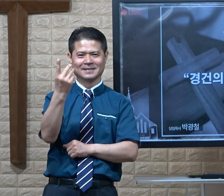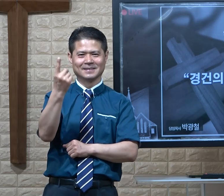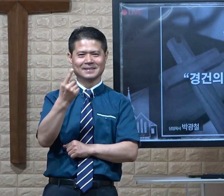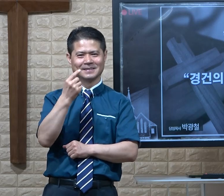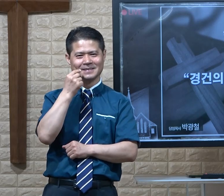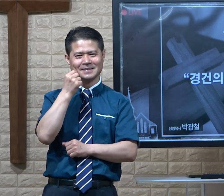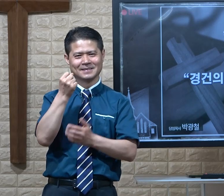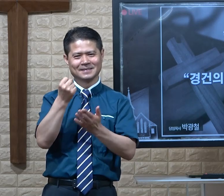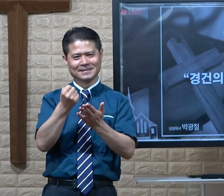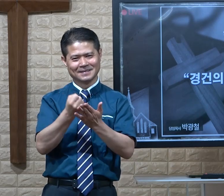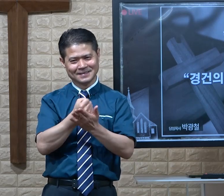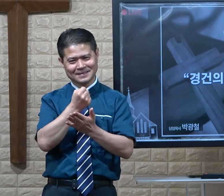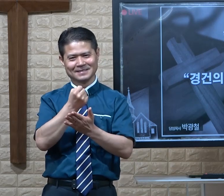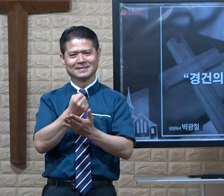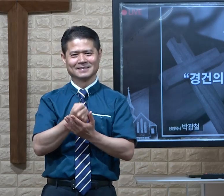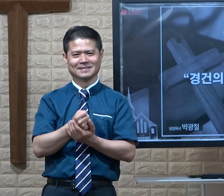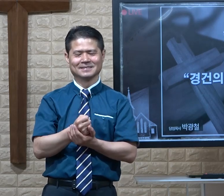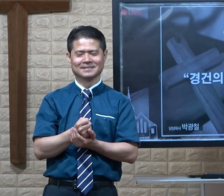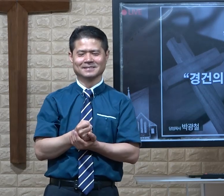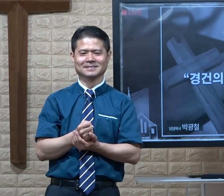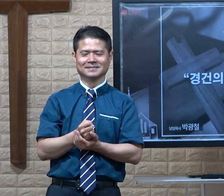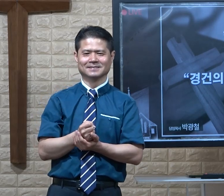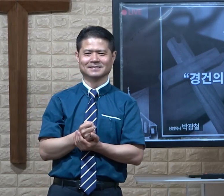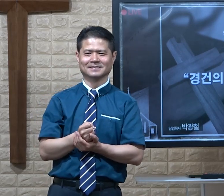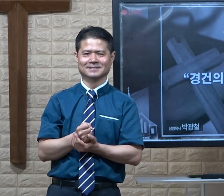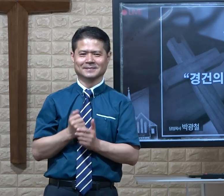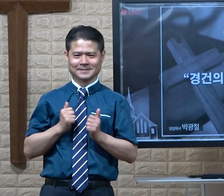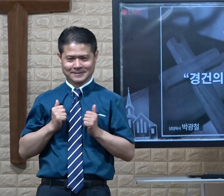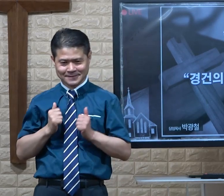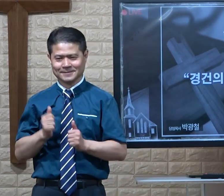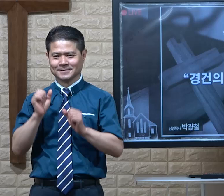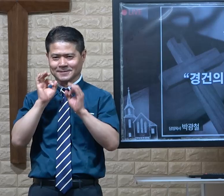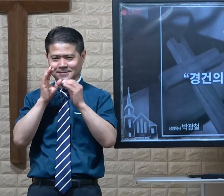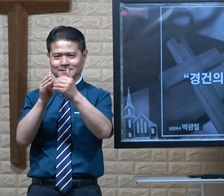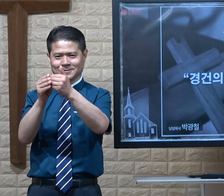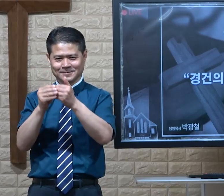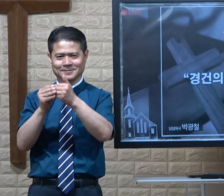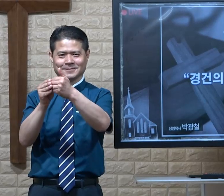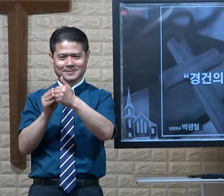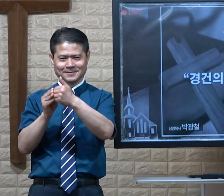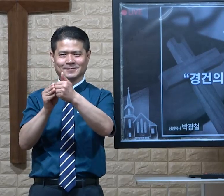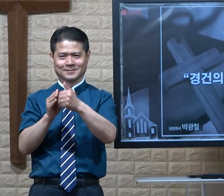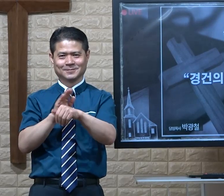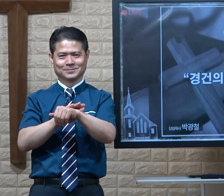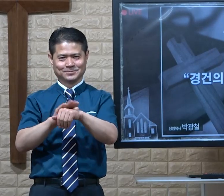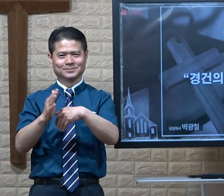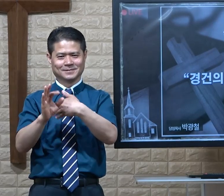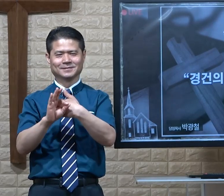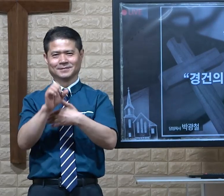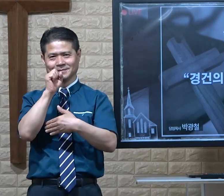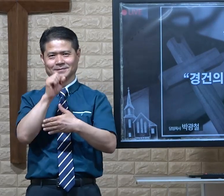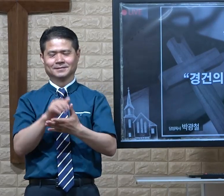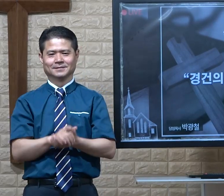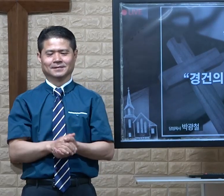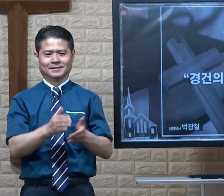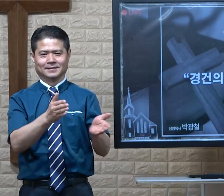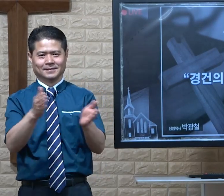젊은이 세 분은 오늘 오지 못해서 좀 아쉽지만 열심히 우리가 말씀으로